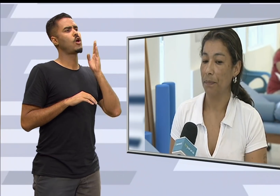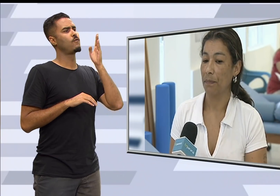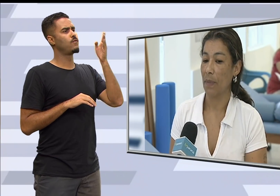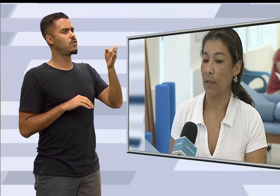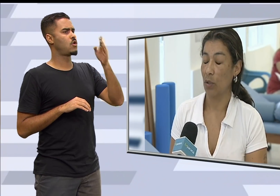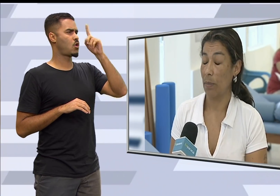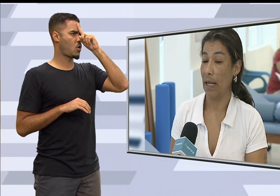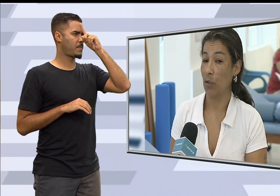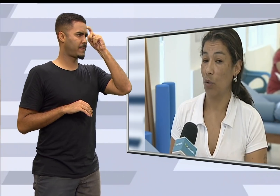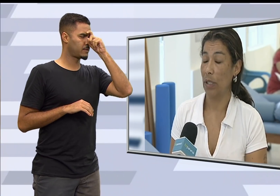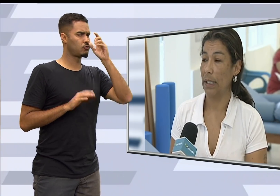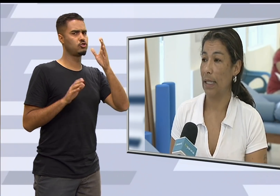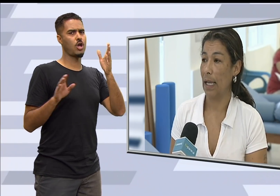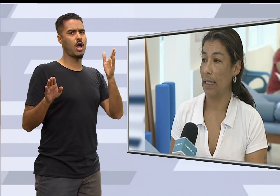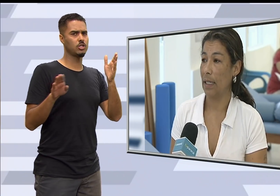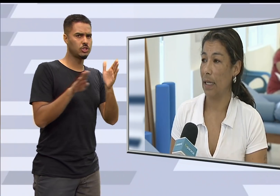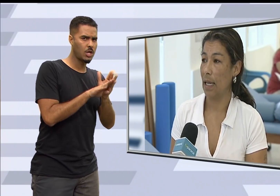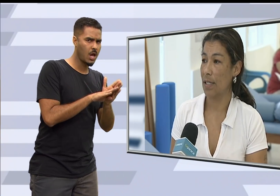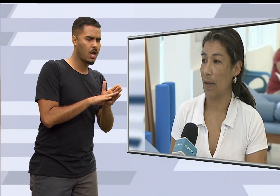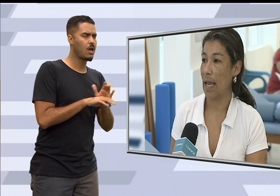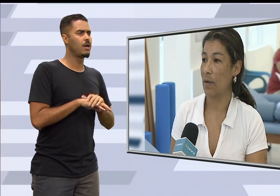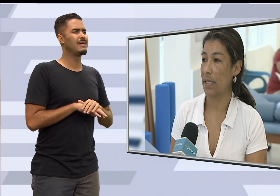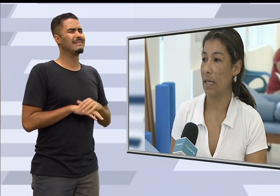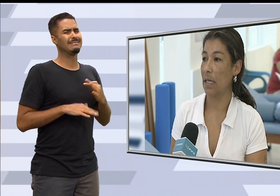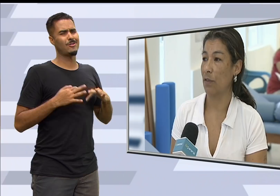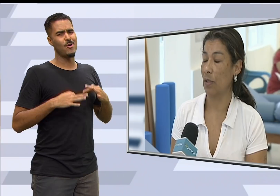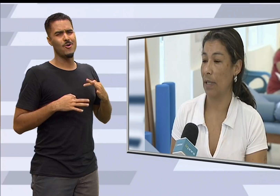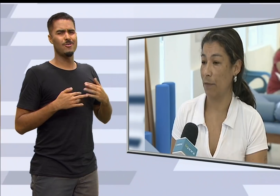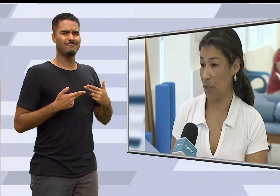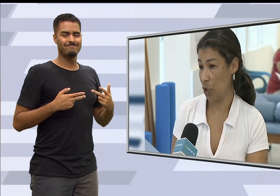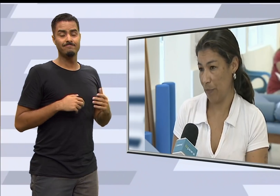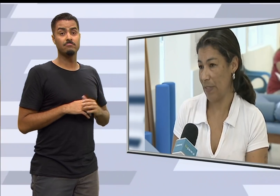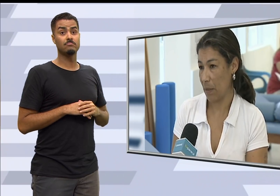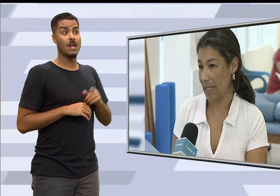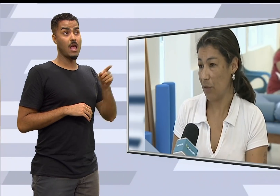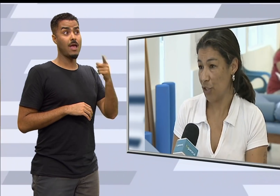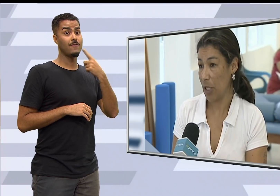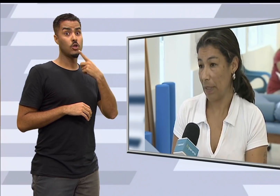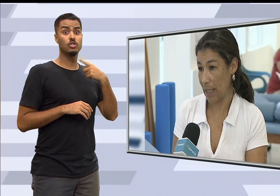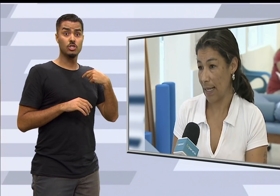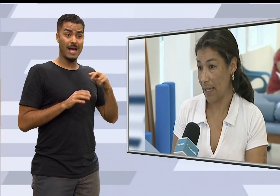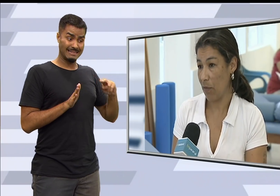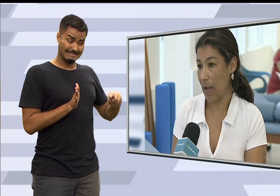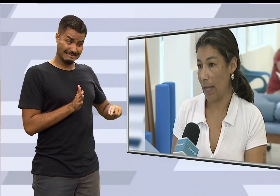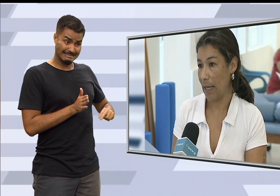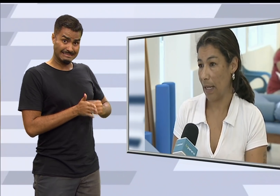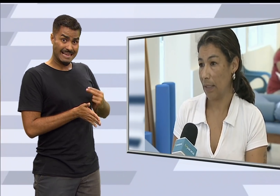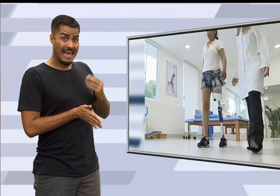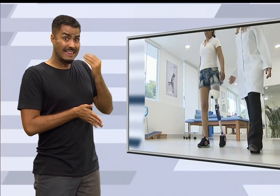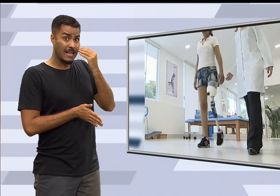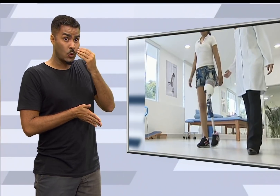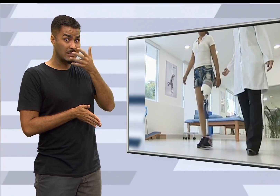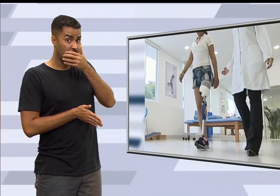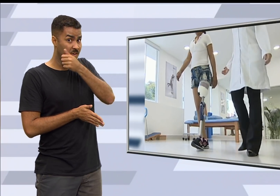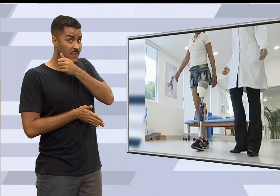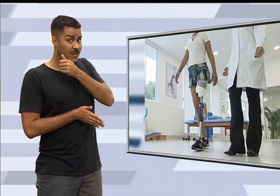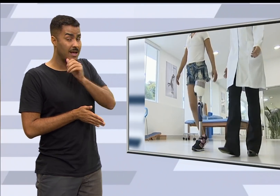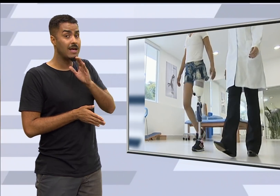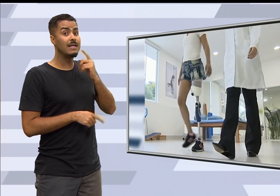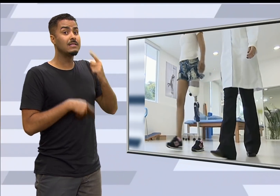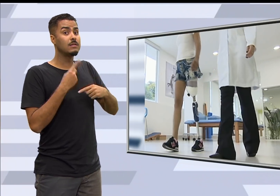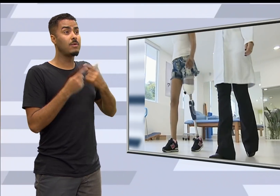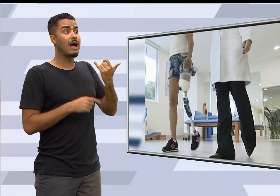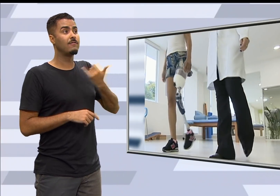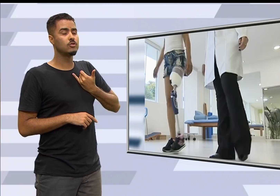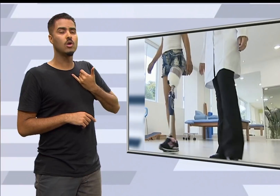hospital do trabalhador, e daí eles falaram assim, tipo, fizeram uma cirurgia para tentar salvar, né? Depois eles me avisaram daí que eles